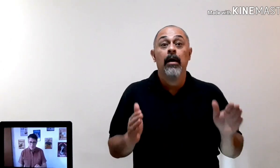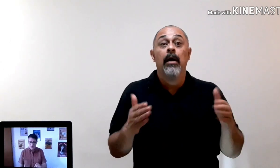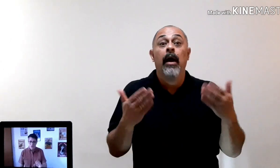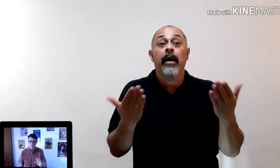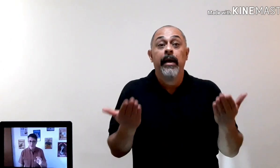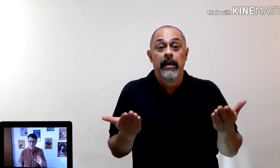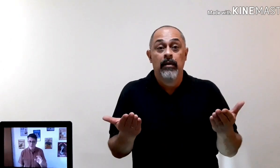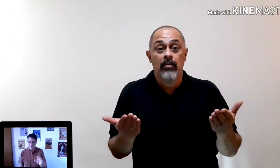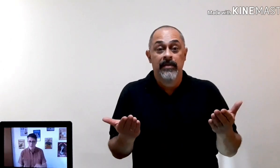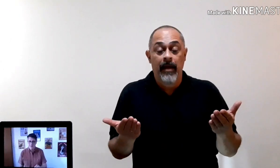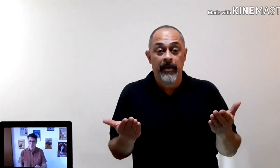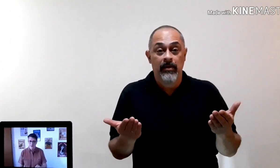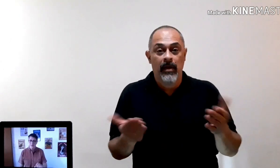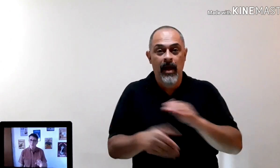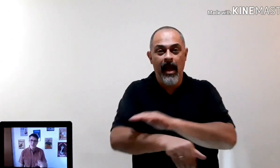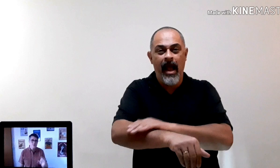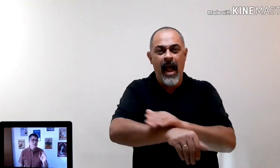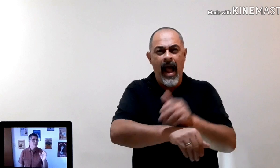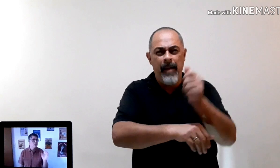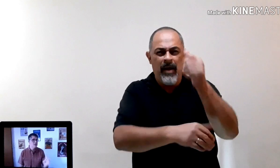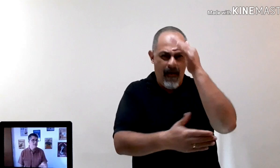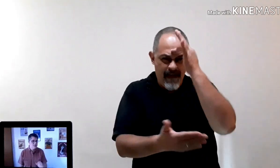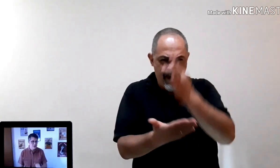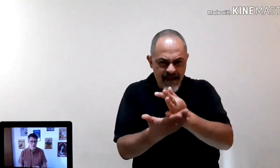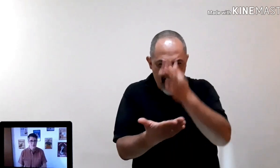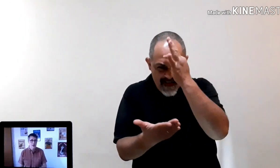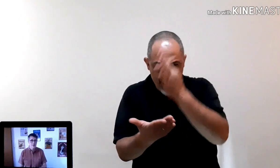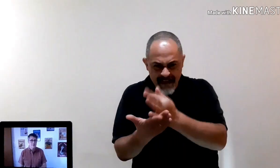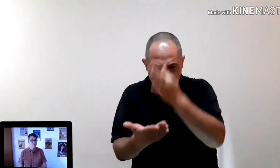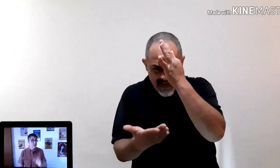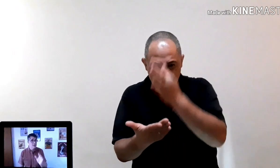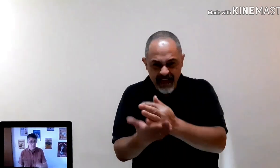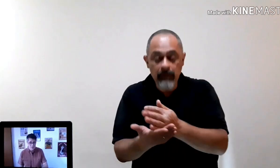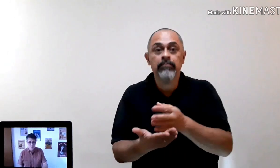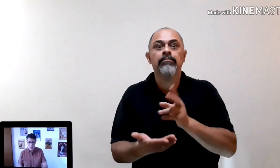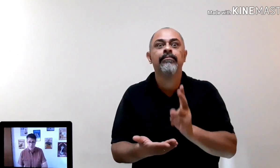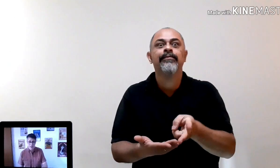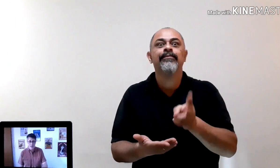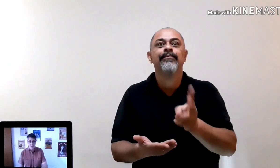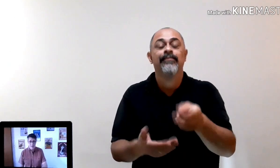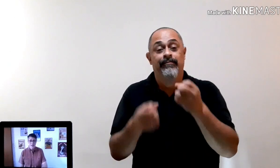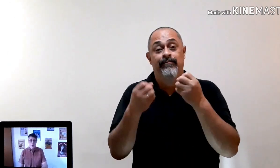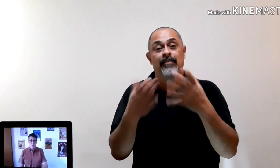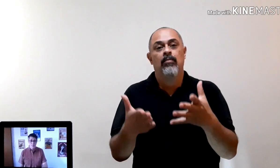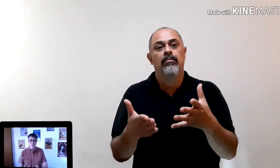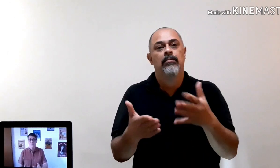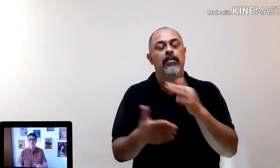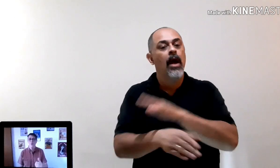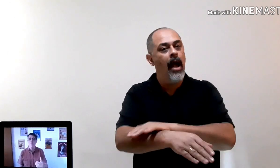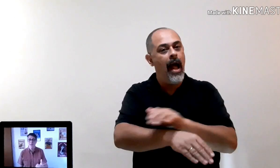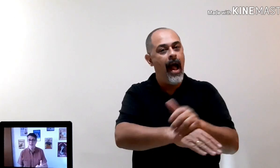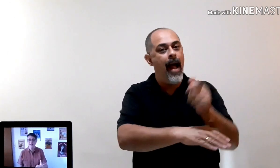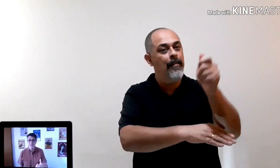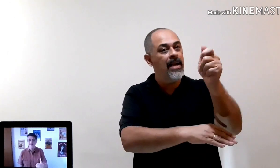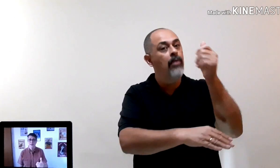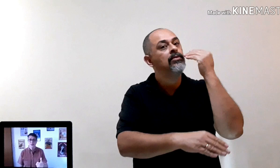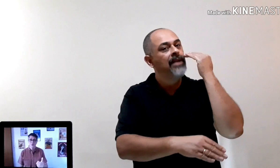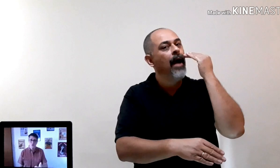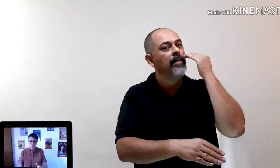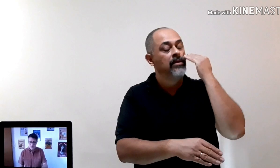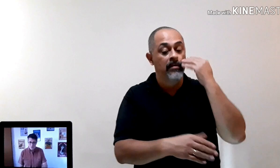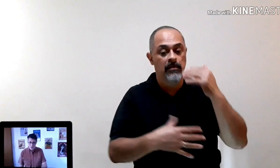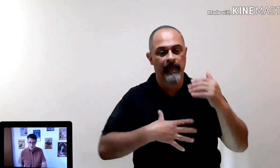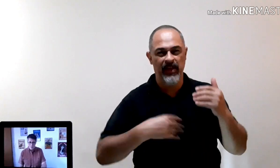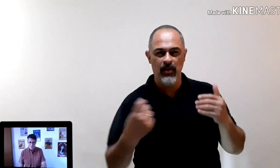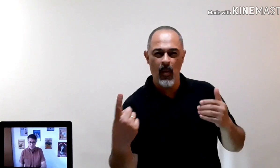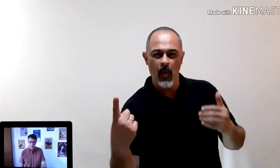Abraão tinha produziu perseverança, mesmo em circunstâncias desfavoráveis, mesmo sabendo que ele ia ter uma possível perda